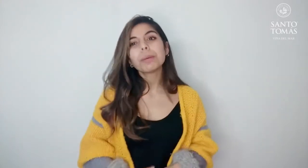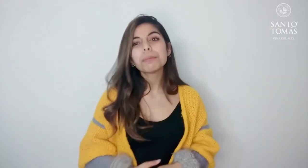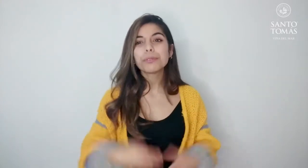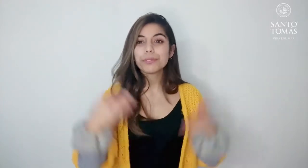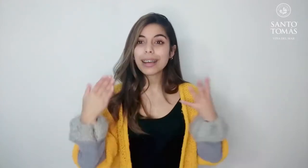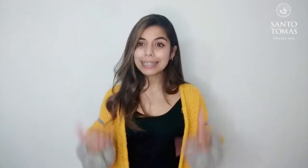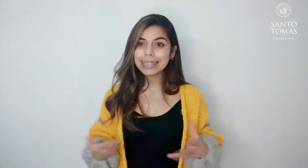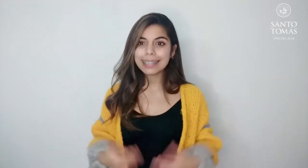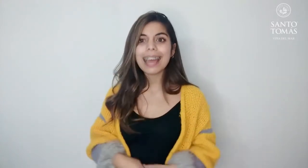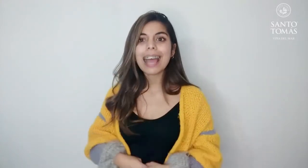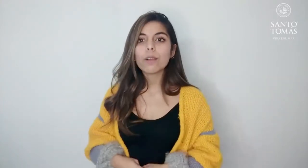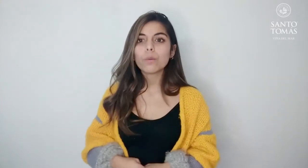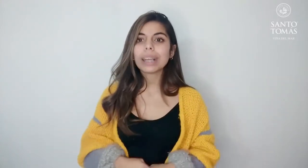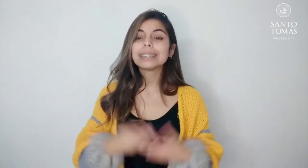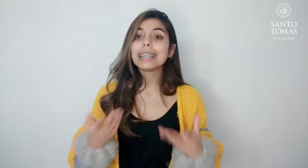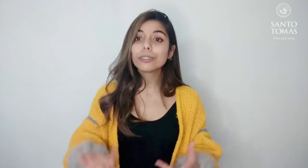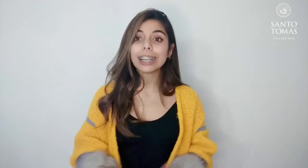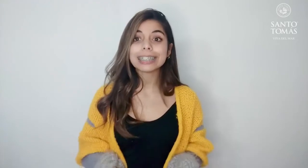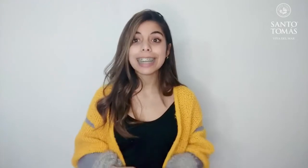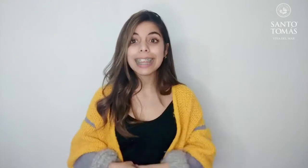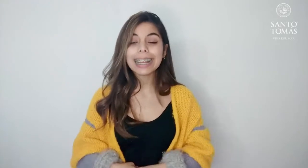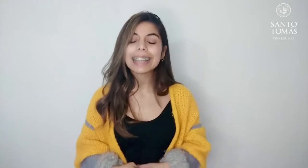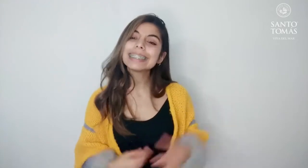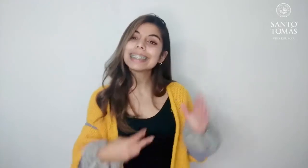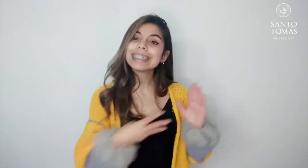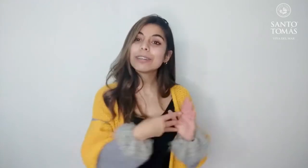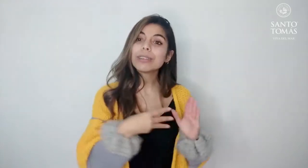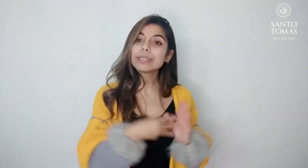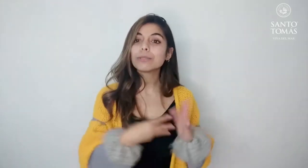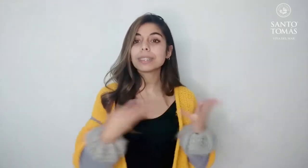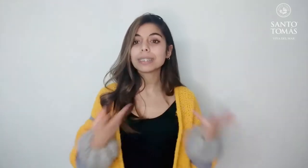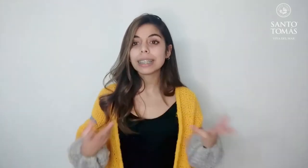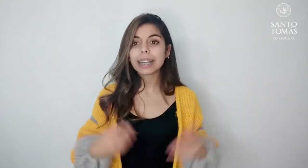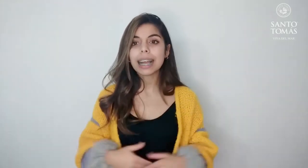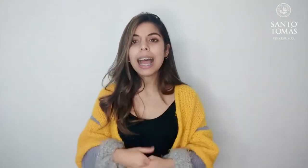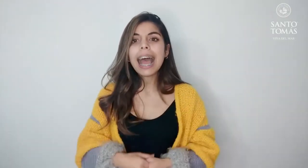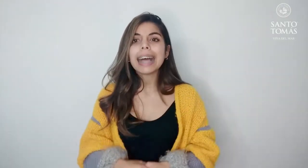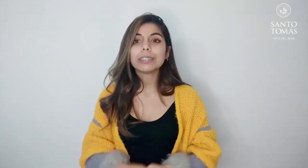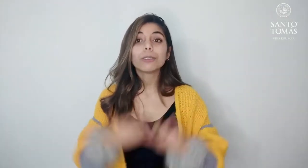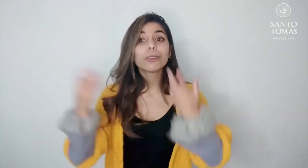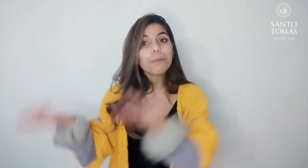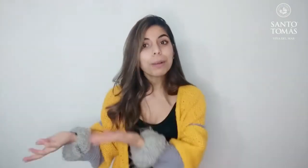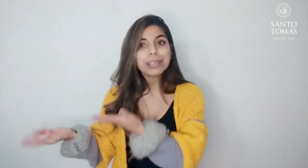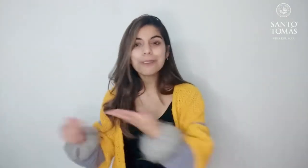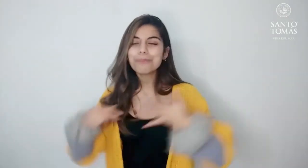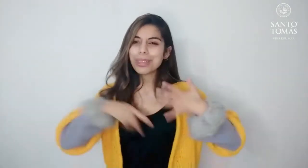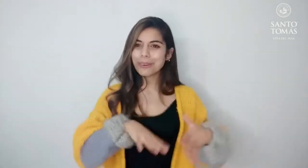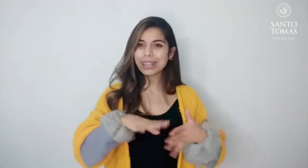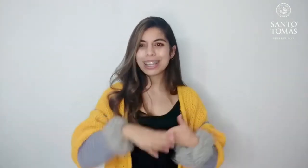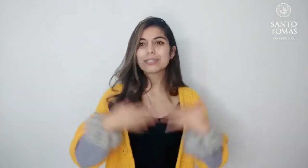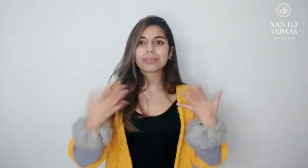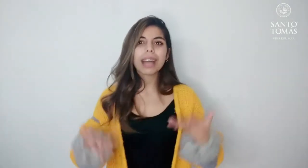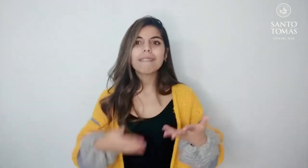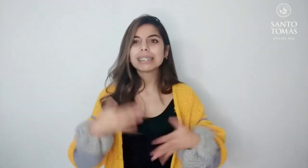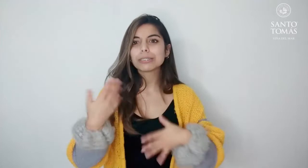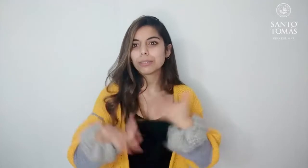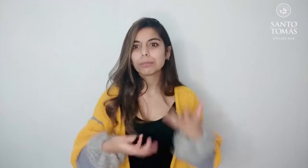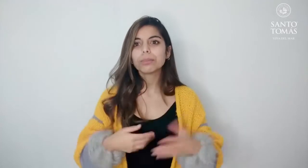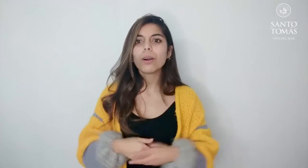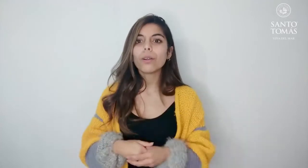podemos facilitar algún asiento en la sala de clases que tenga un enchufe cerca. Así nuestro compañero puede conectar su tablet, su notebook o lo